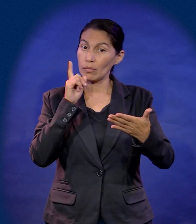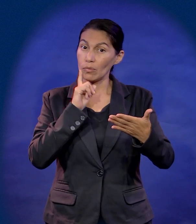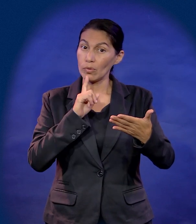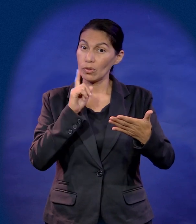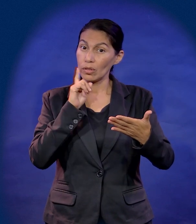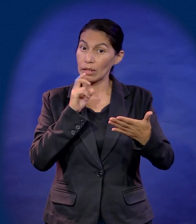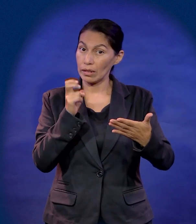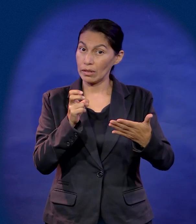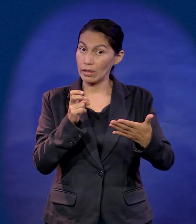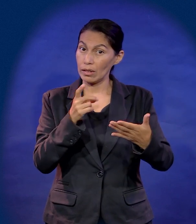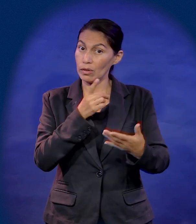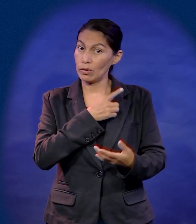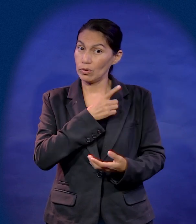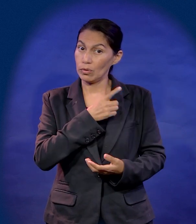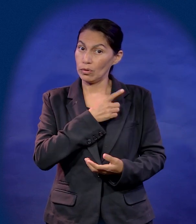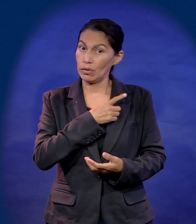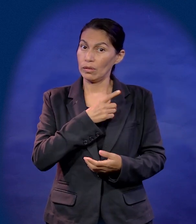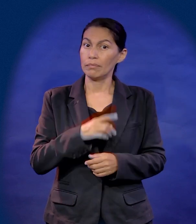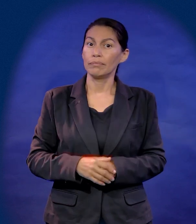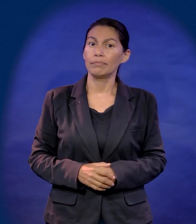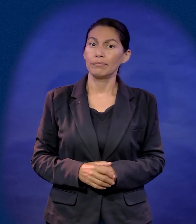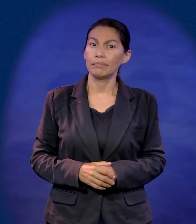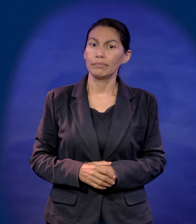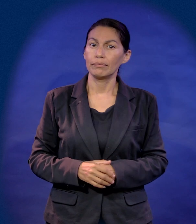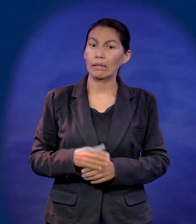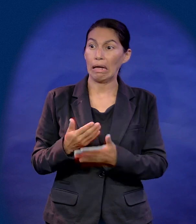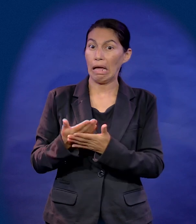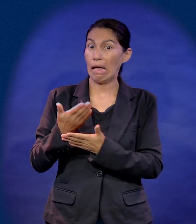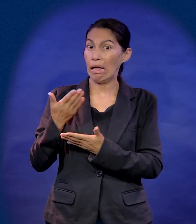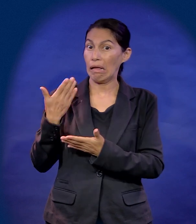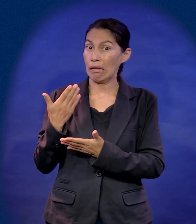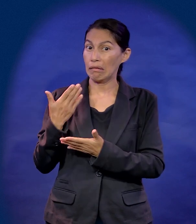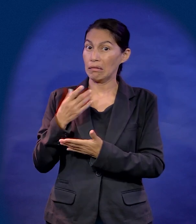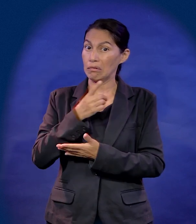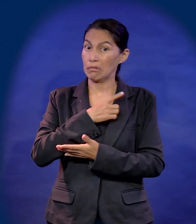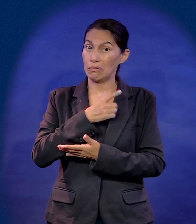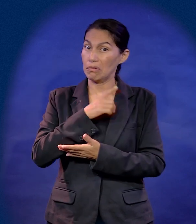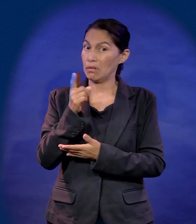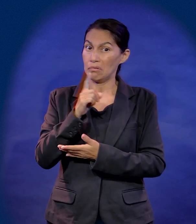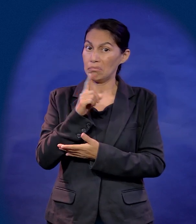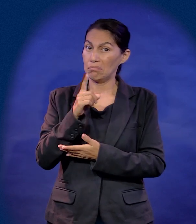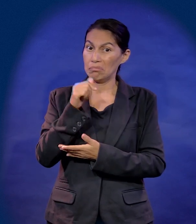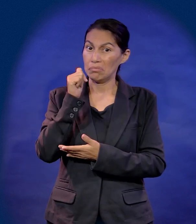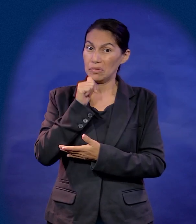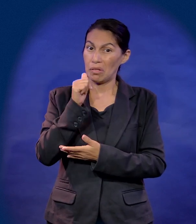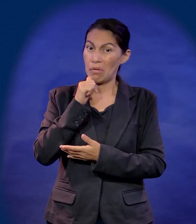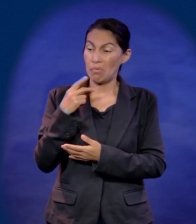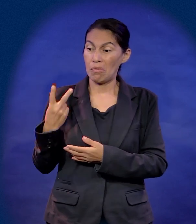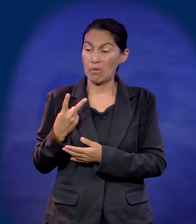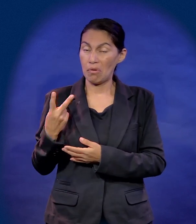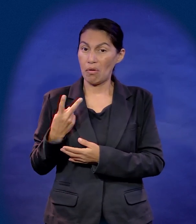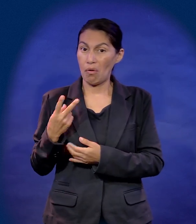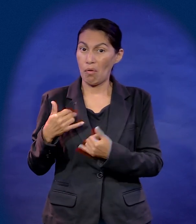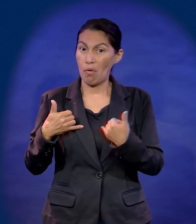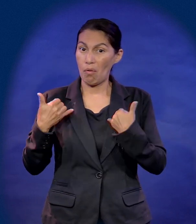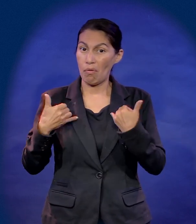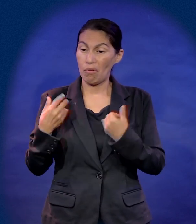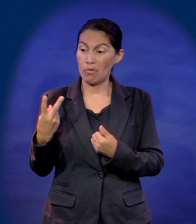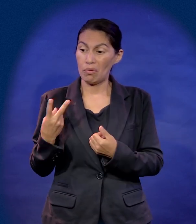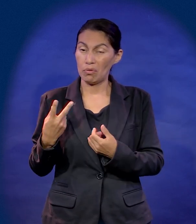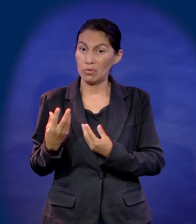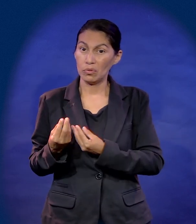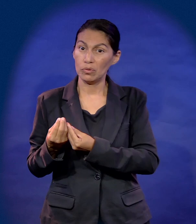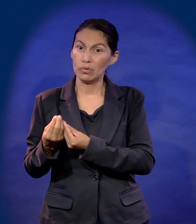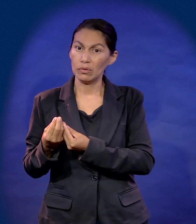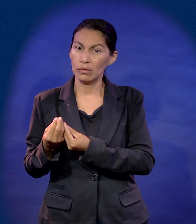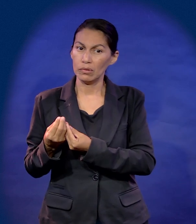noté, cosa rara, a esa señorita sola. En todo el evento no la había visto sola. Siempre estaba como chicle con el